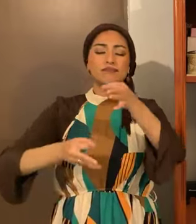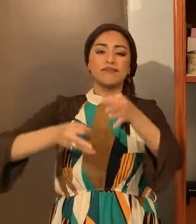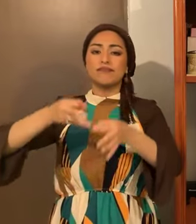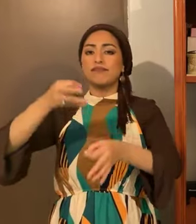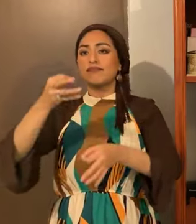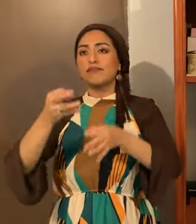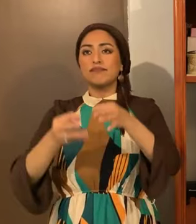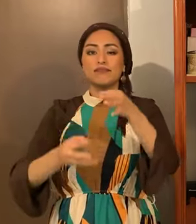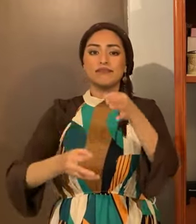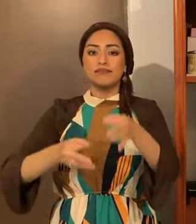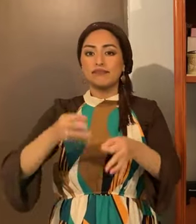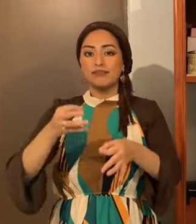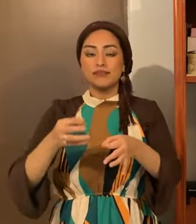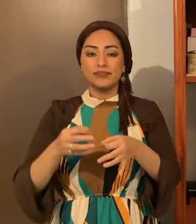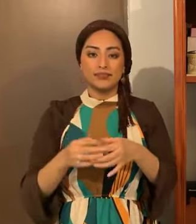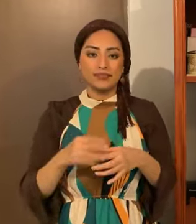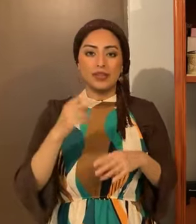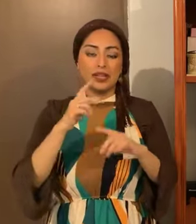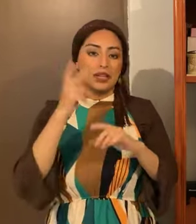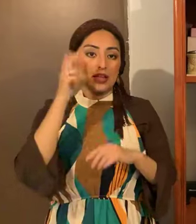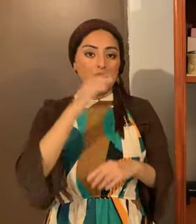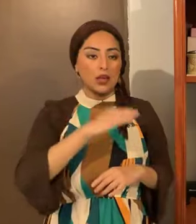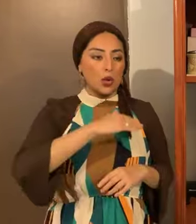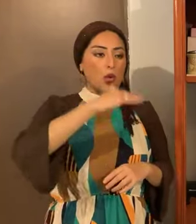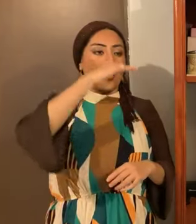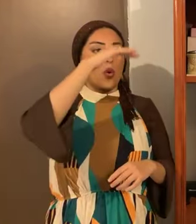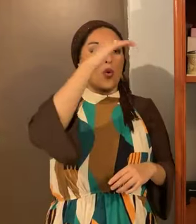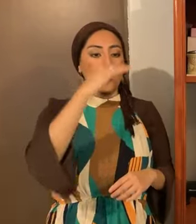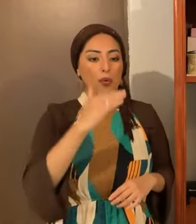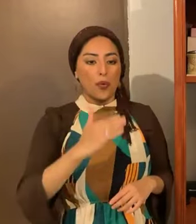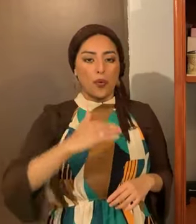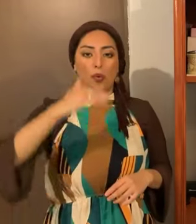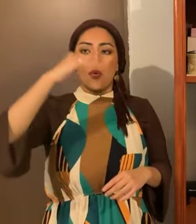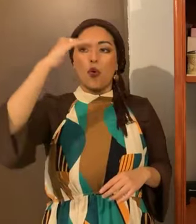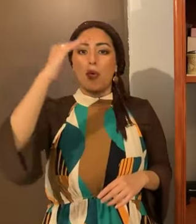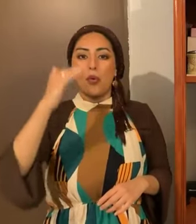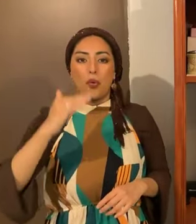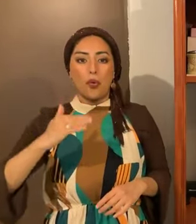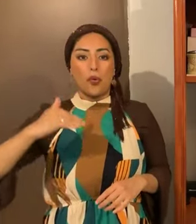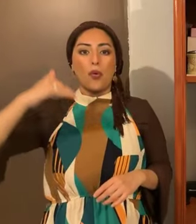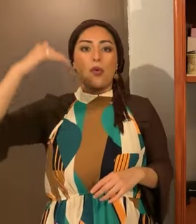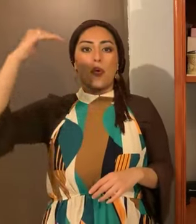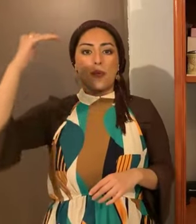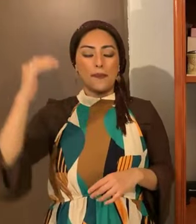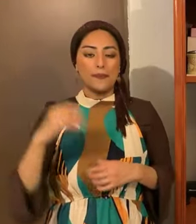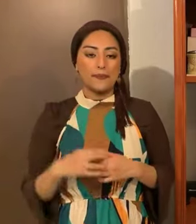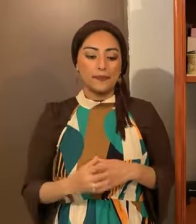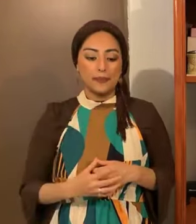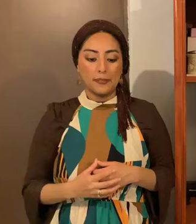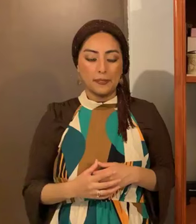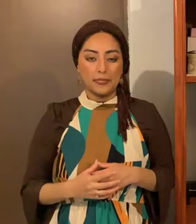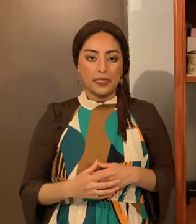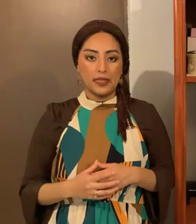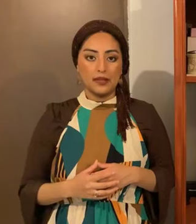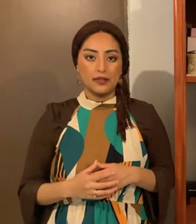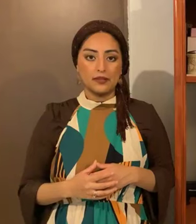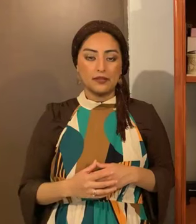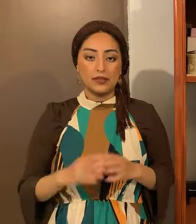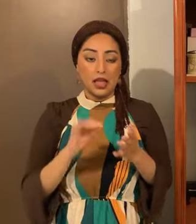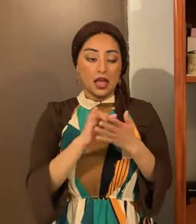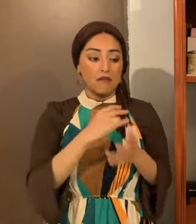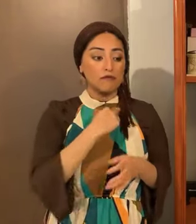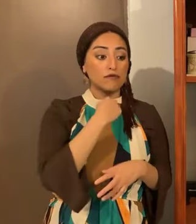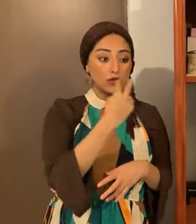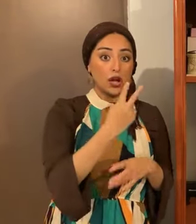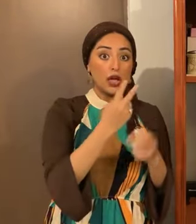Tzadik. Así, eso nos da una idea de cómo pudo haber sido el canto. Ahora imagínense, eso es una voz,